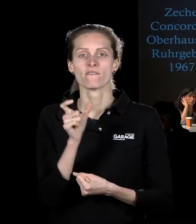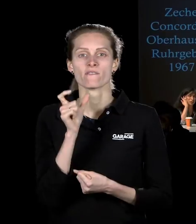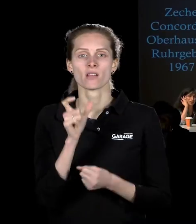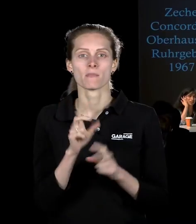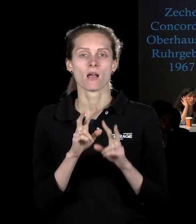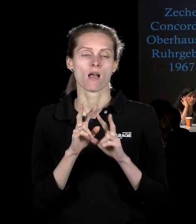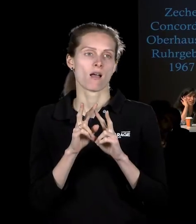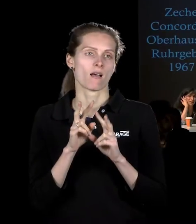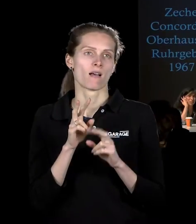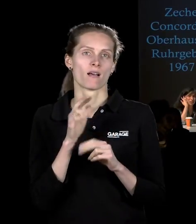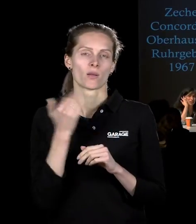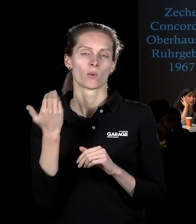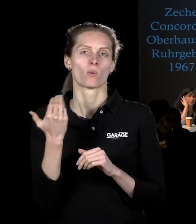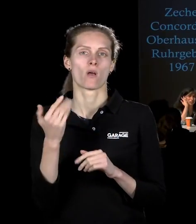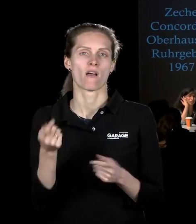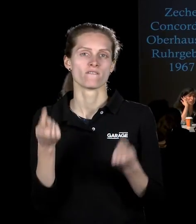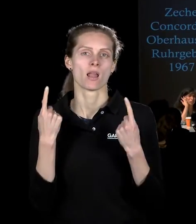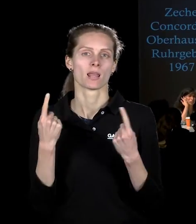периоду Великой депрессии.